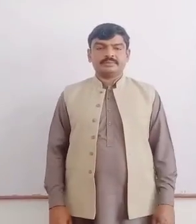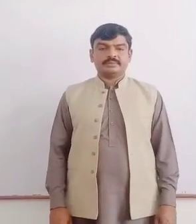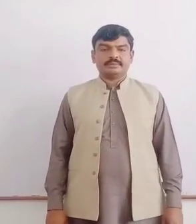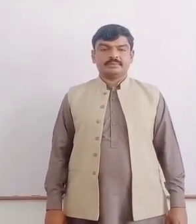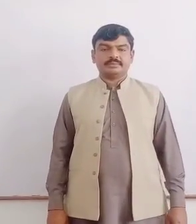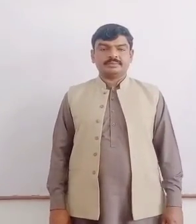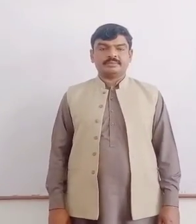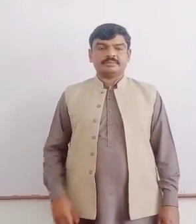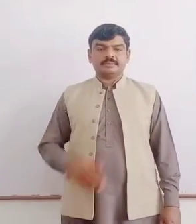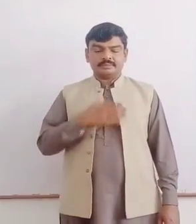صبر و قناعت،